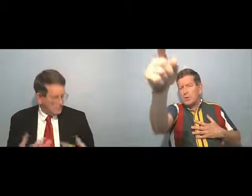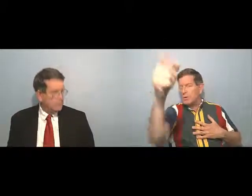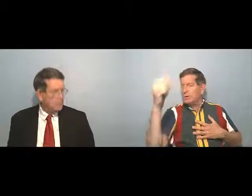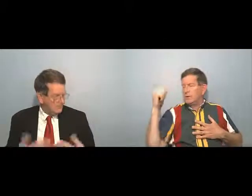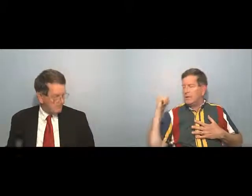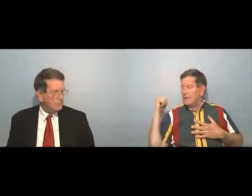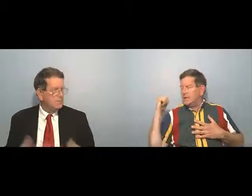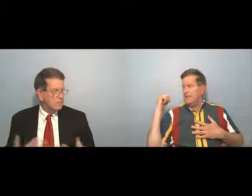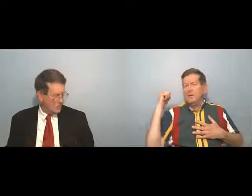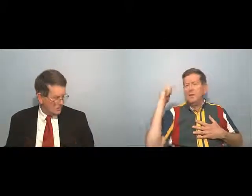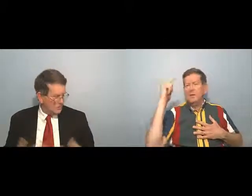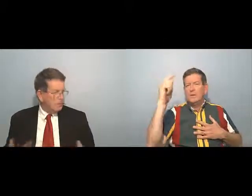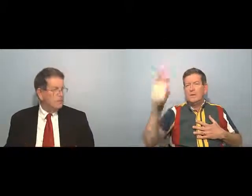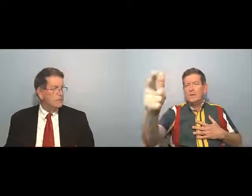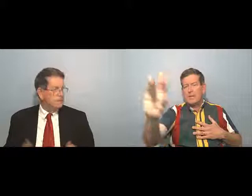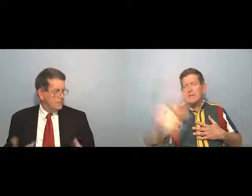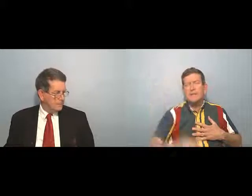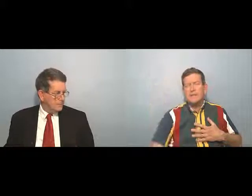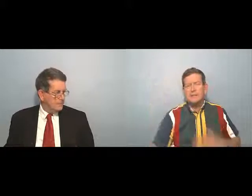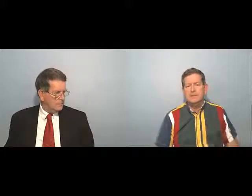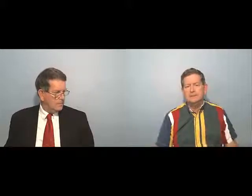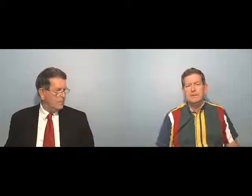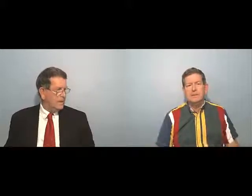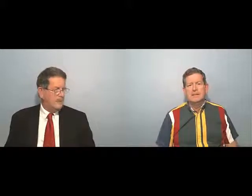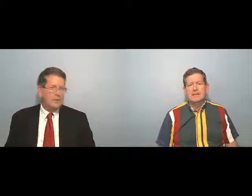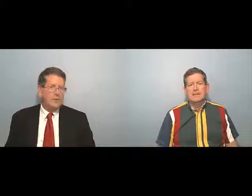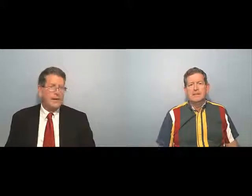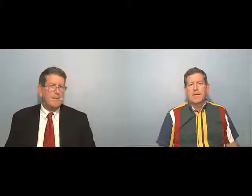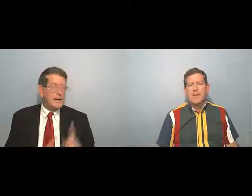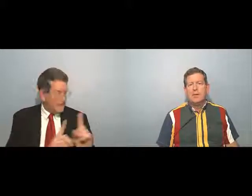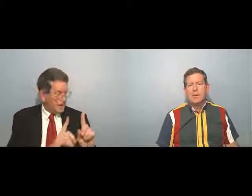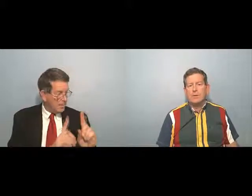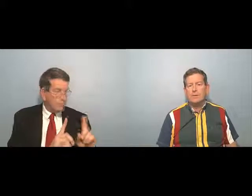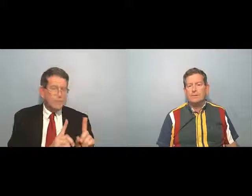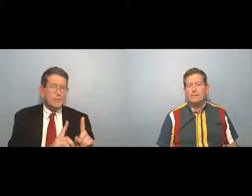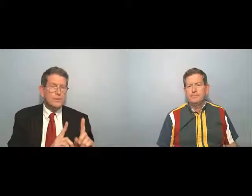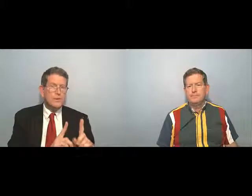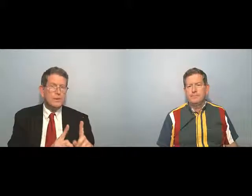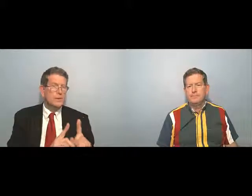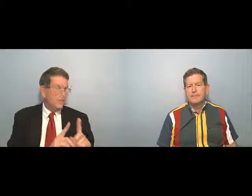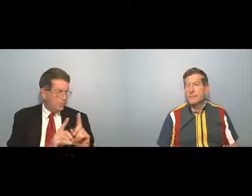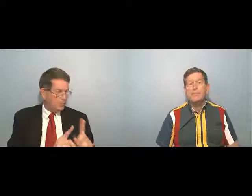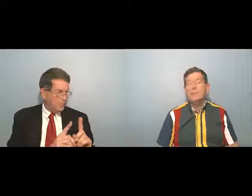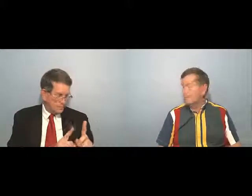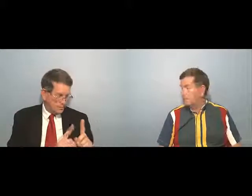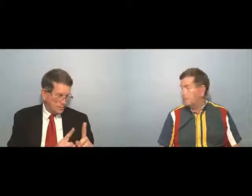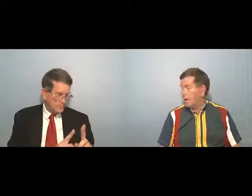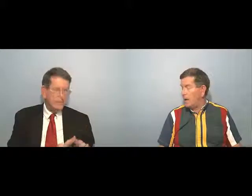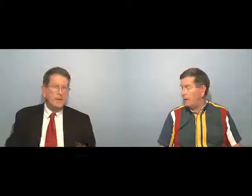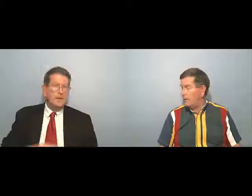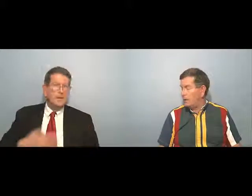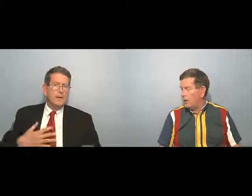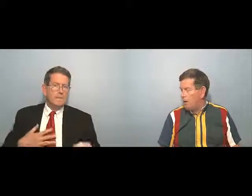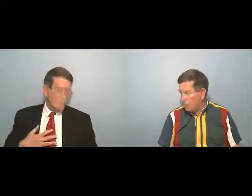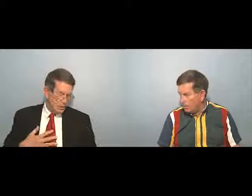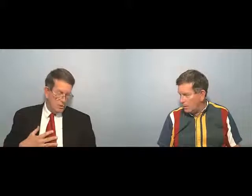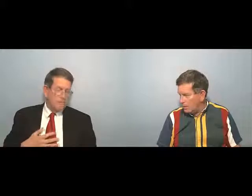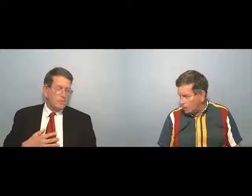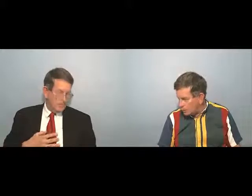du lundi au samedi. Voilà. D'accord. Et en plus, C'est tout, hein. encore, Oui, autre chose.